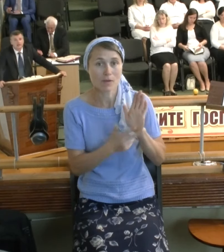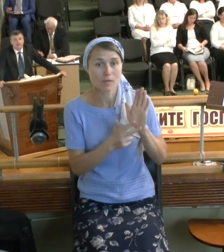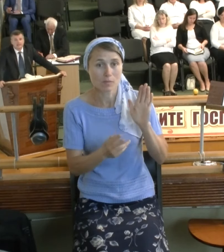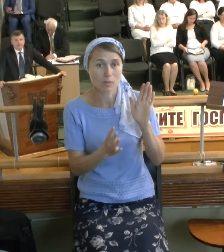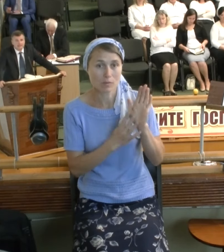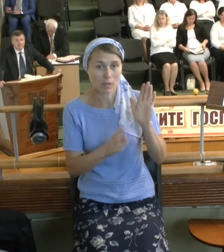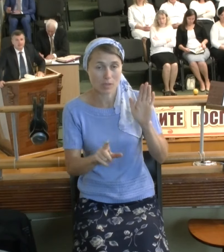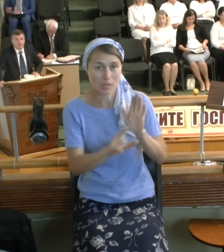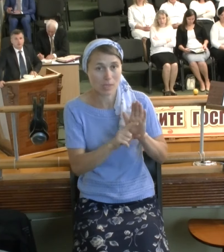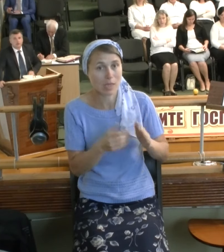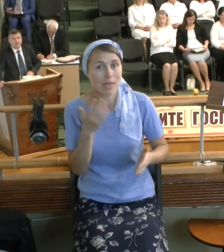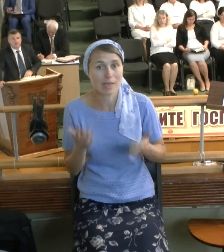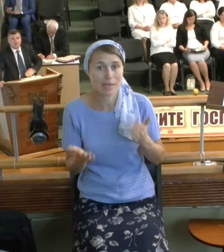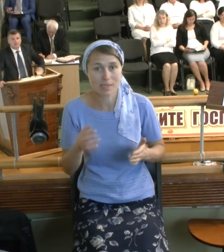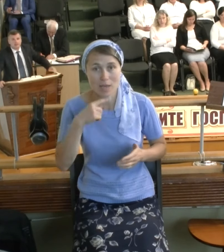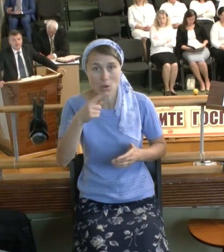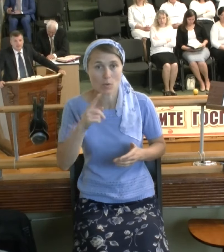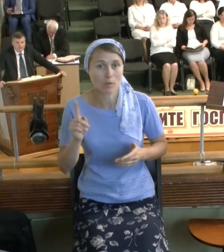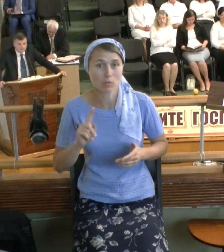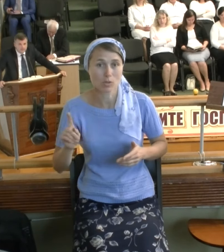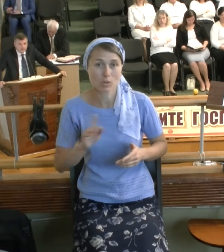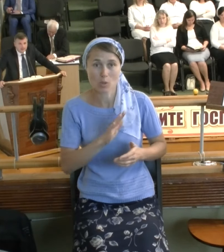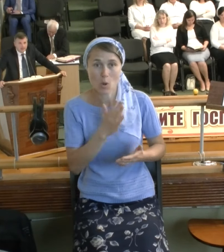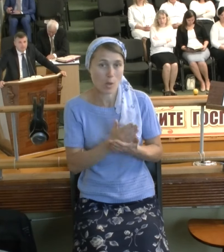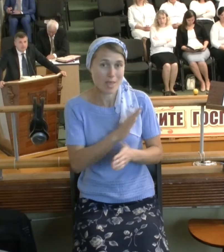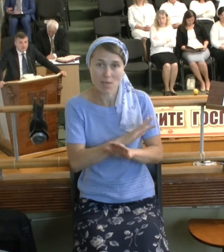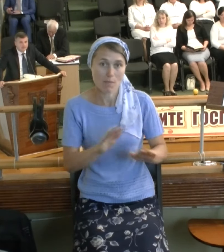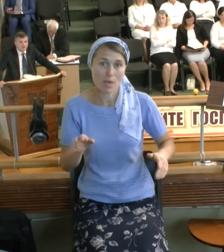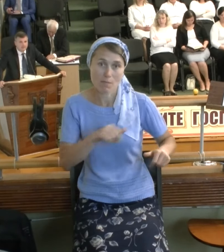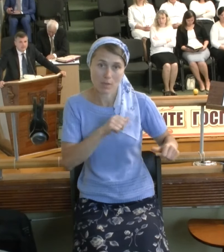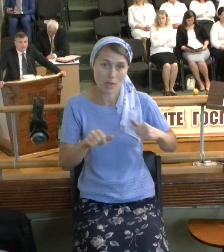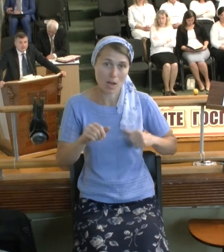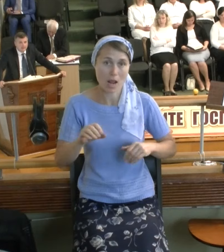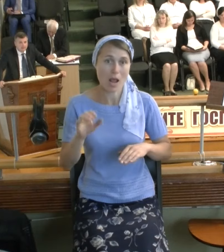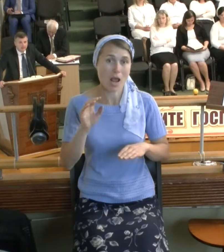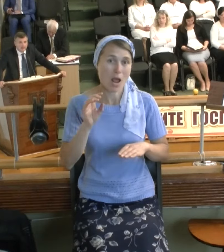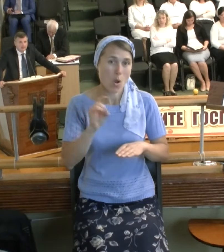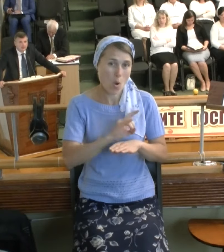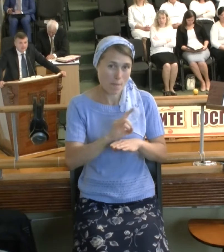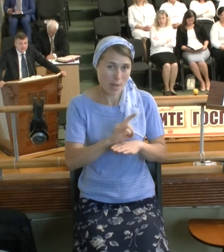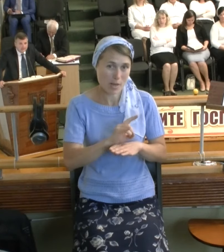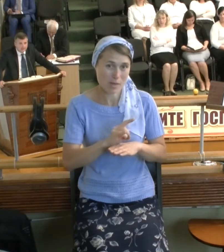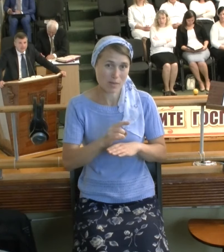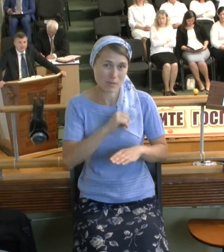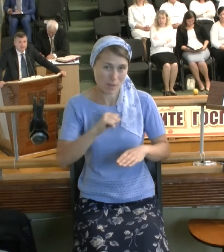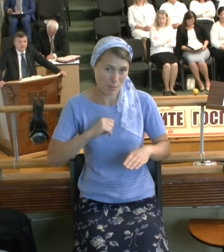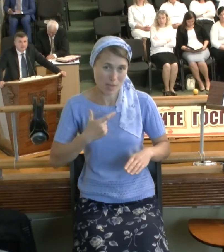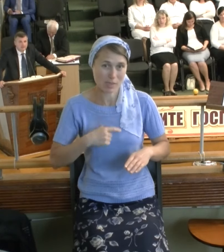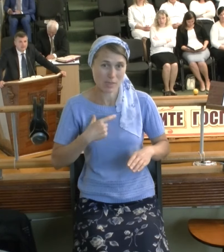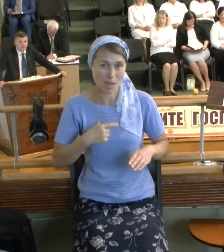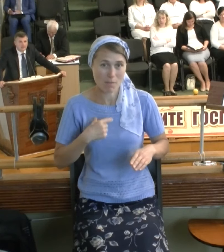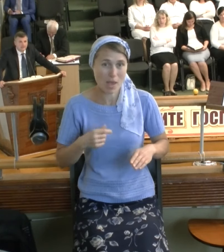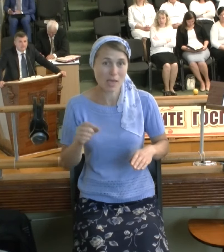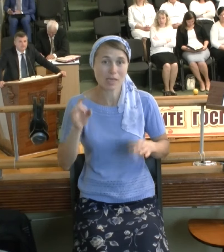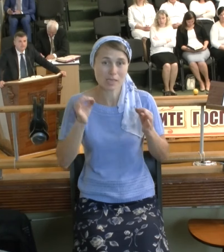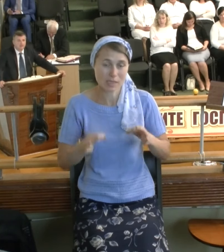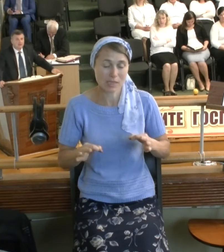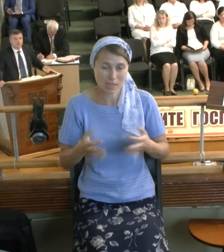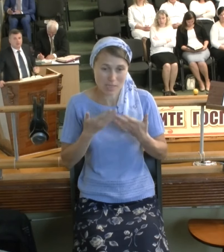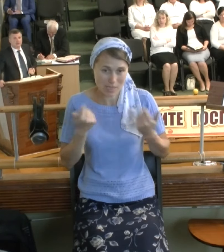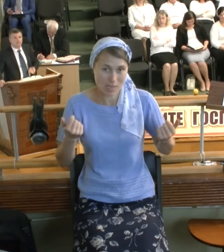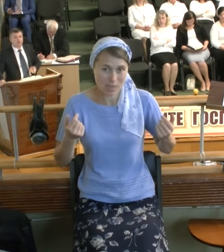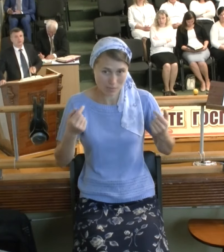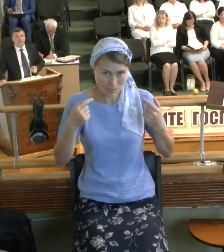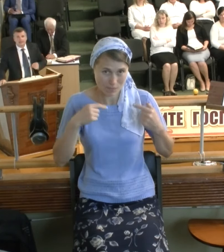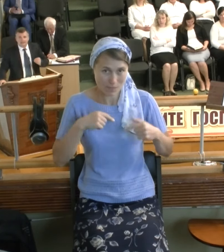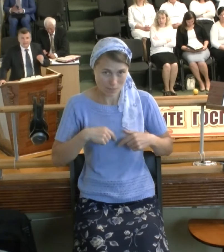стих. Если говорим, что не имеем греха, обманываем самих себя, и истины нет в нас. И